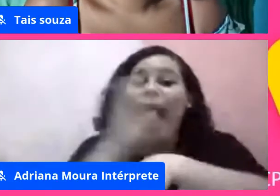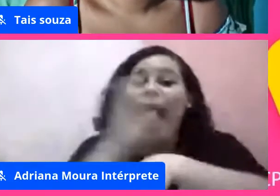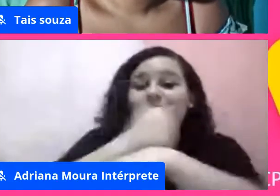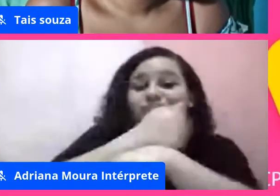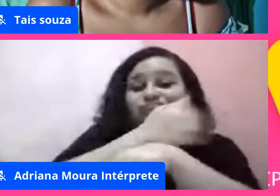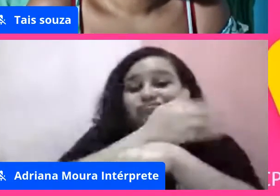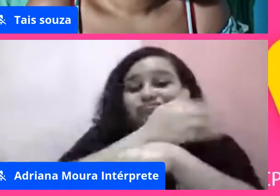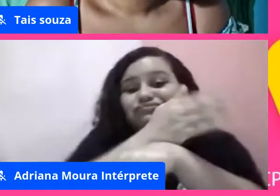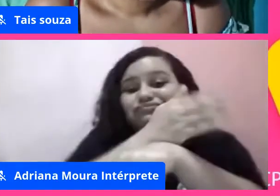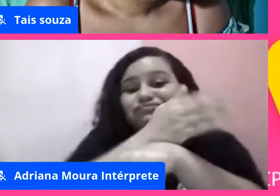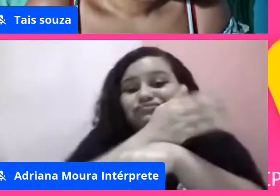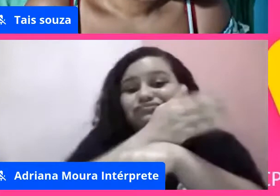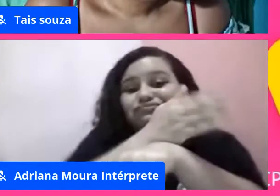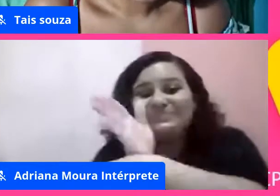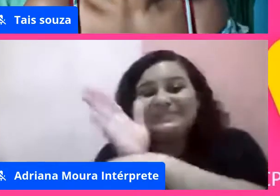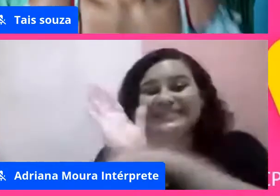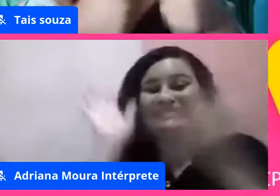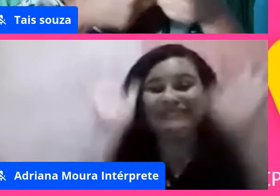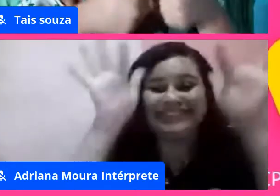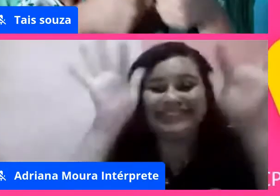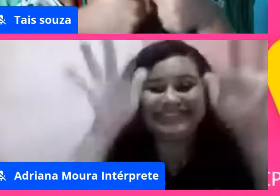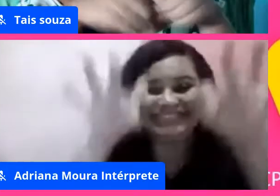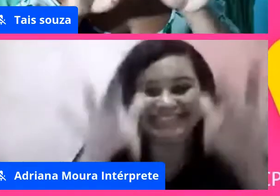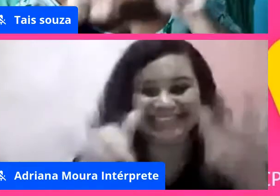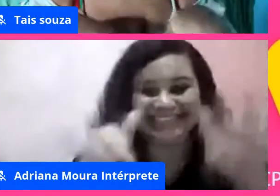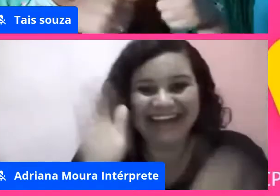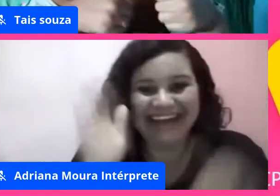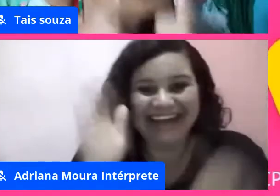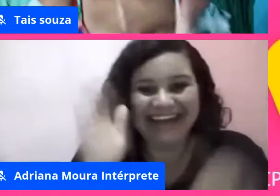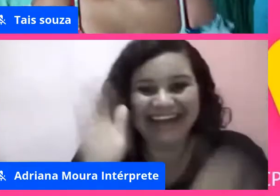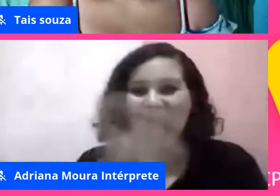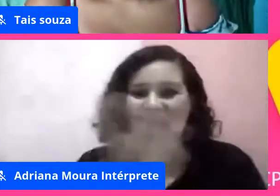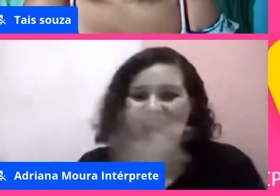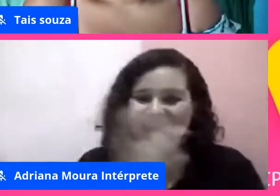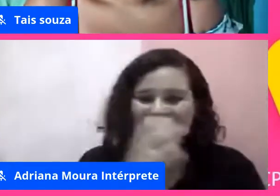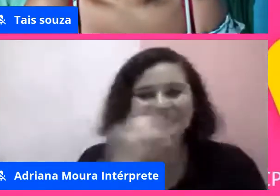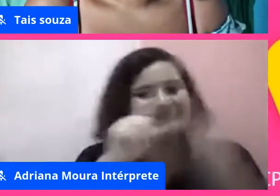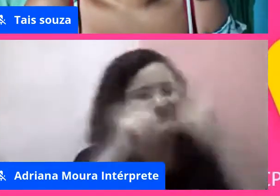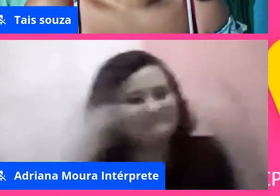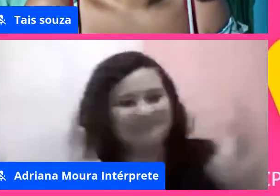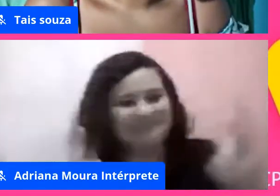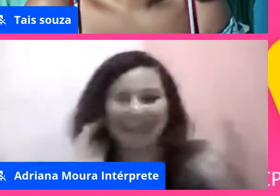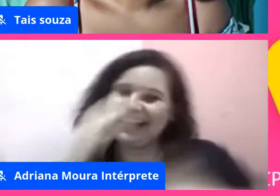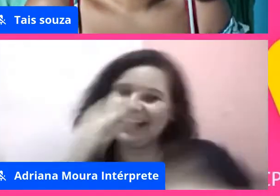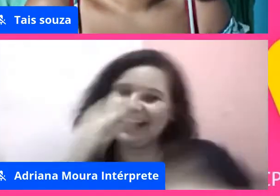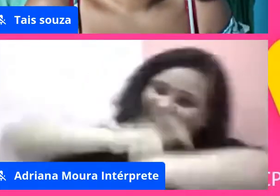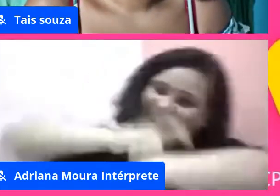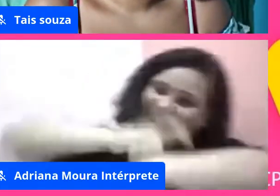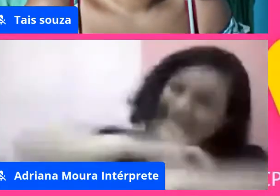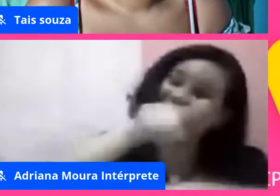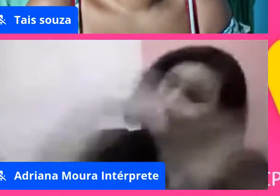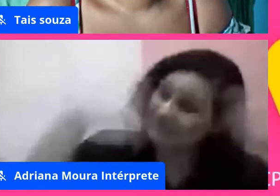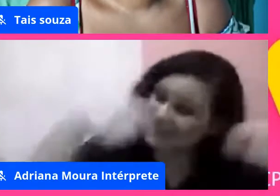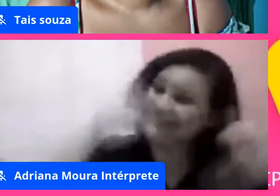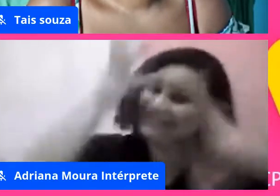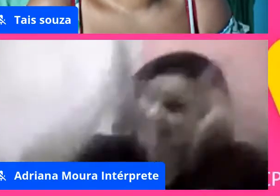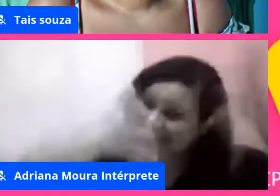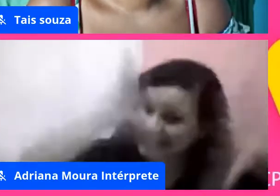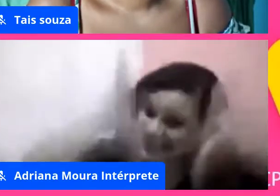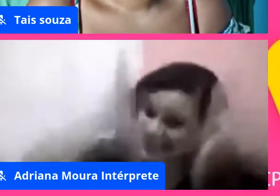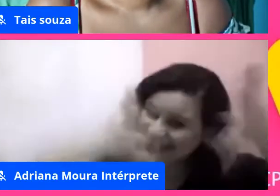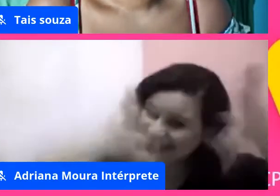acabou, o pessoal pediu aqui para a gente encerrar. Aí, André, você vai ter que falar em Libras, dá